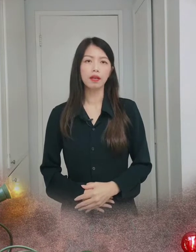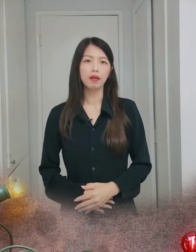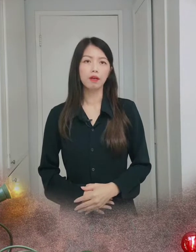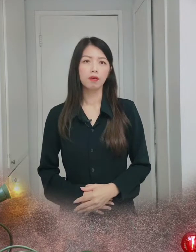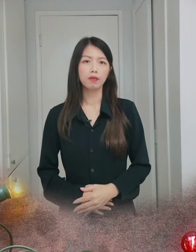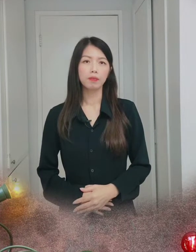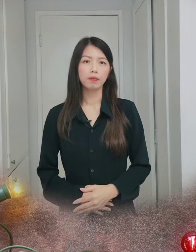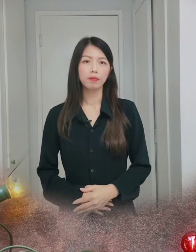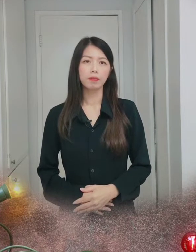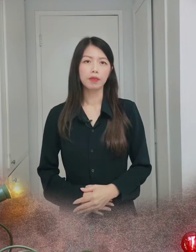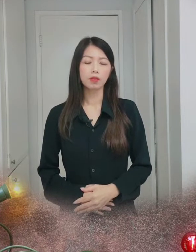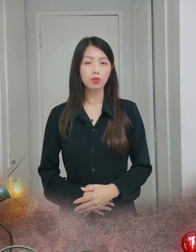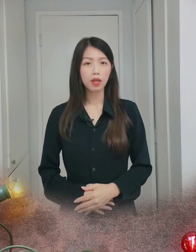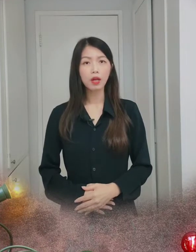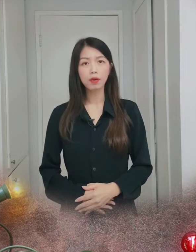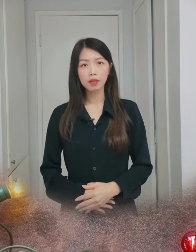수어는